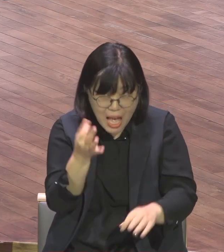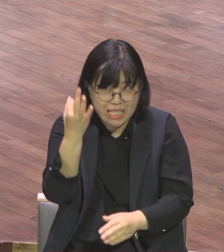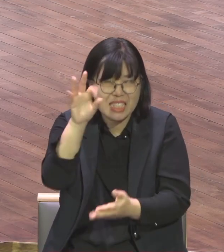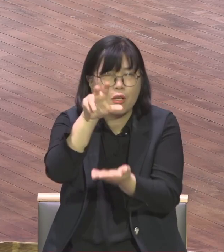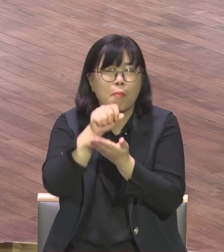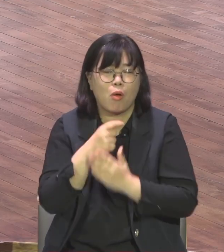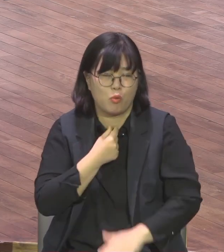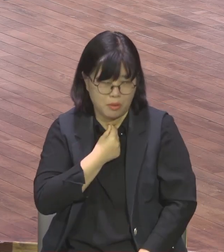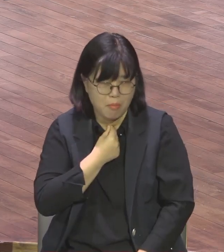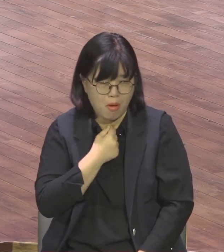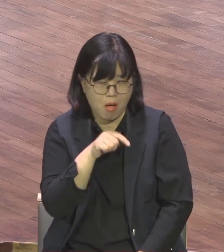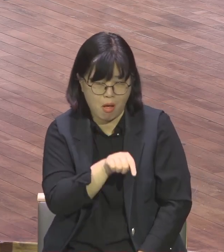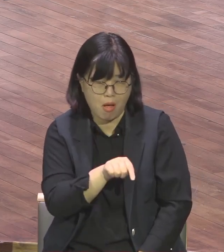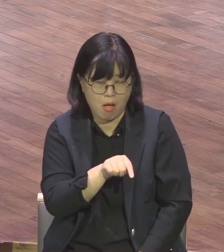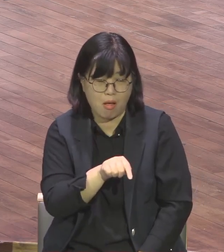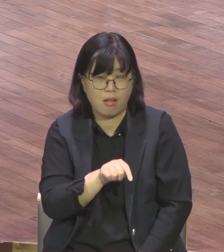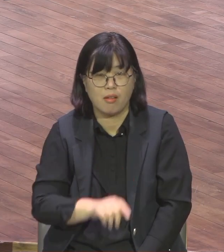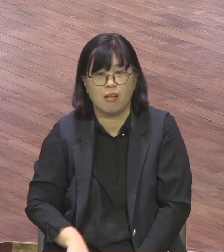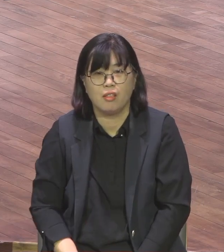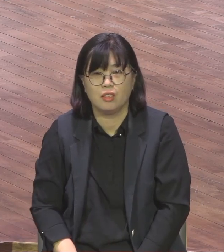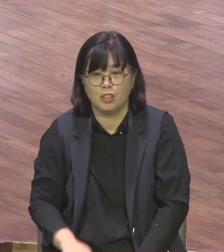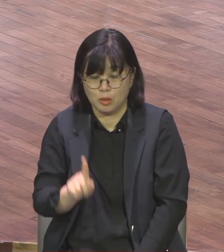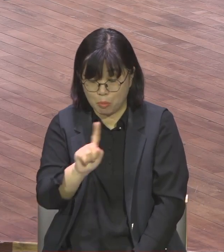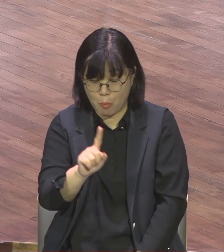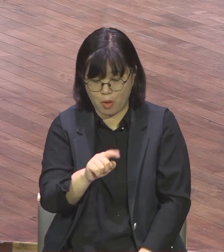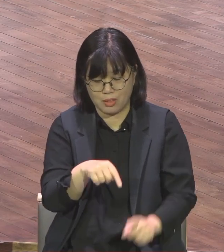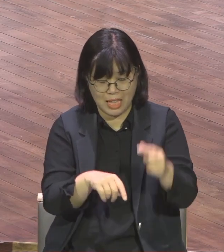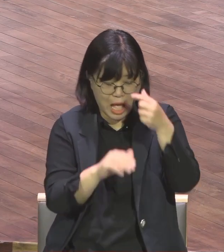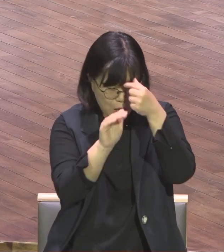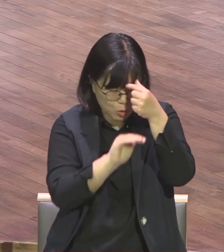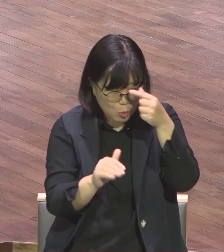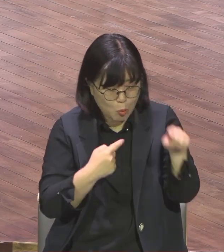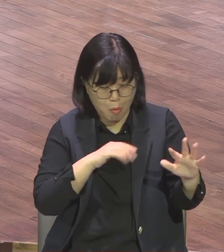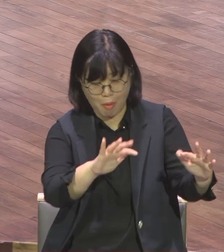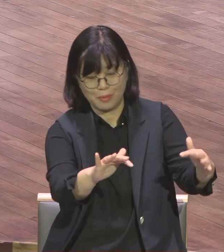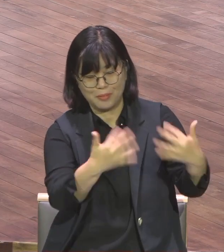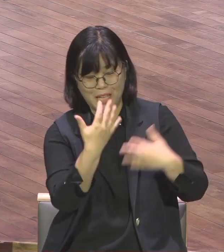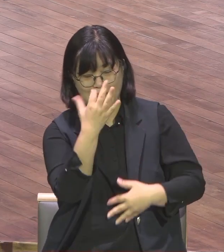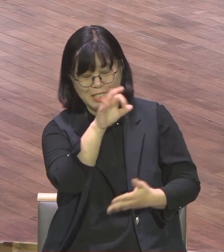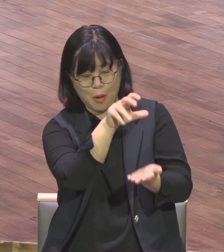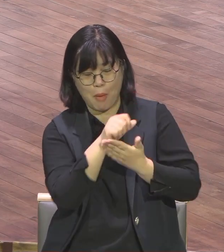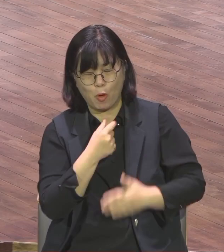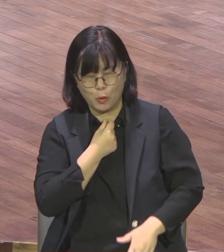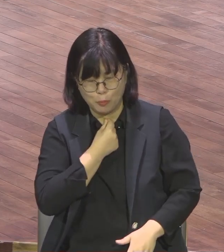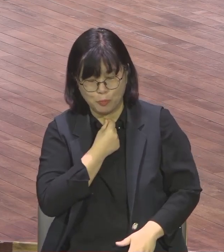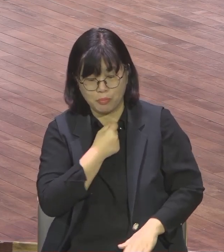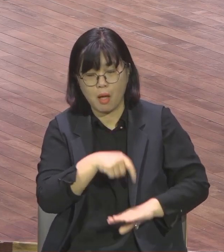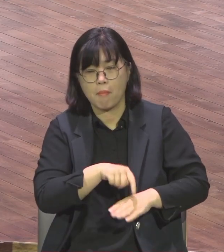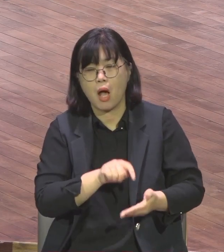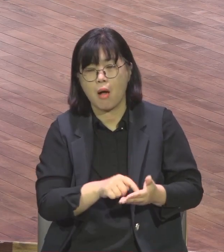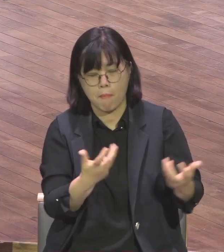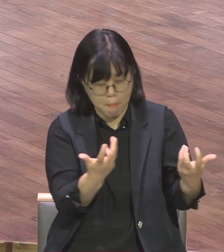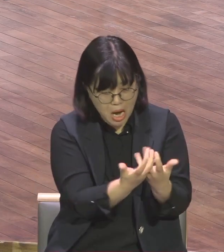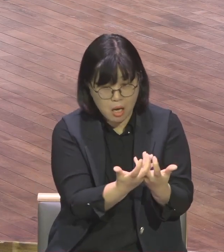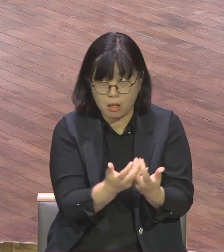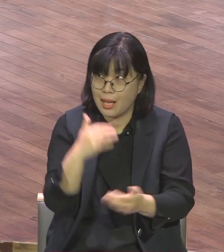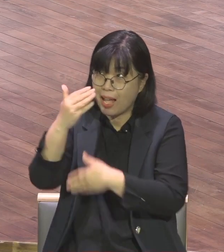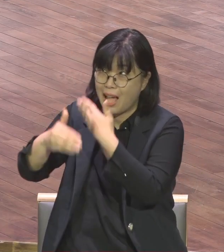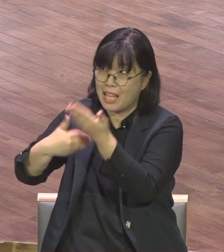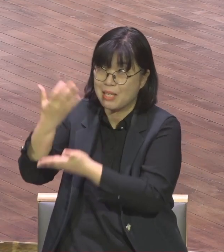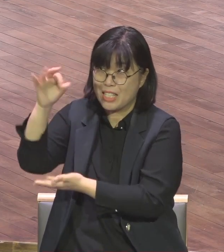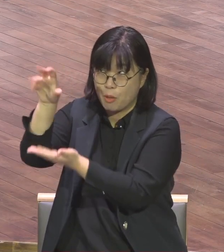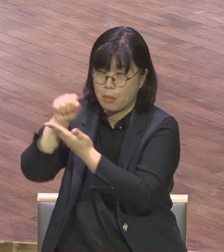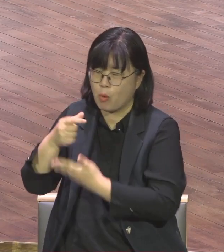교인들에게 내가 인정받고 싶어하는. 이 부분은요, 하나님 앞에 인정받는 신앙생활 아니었어요. 하나님 앞에